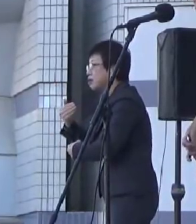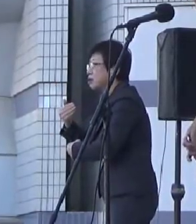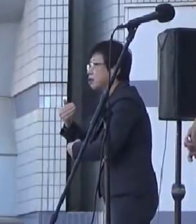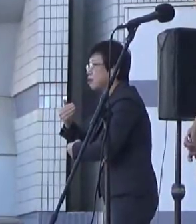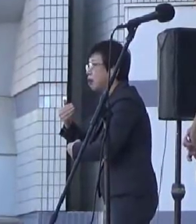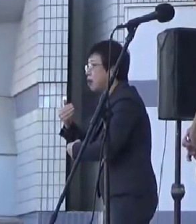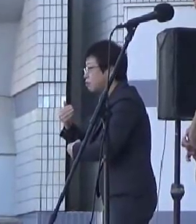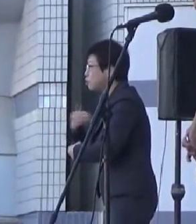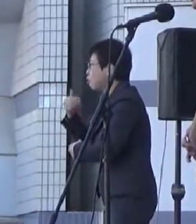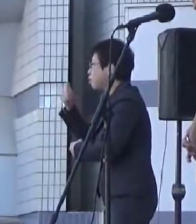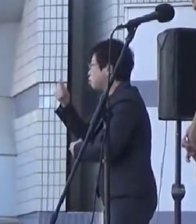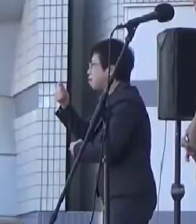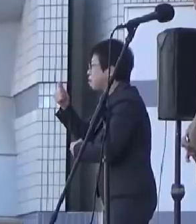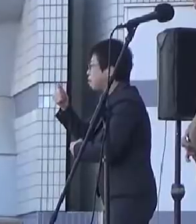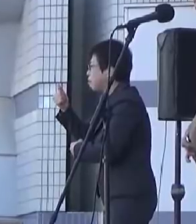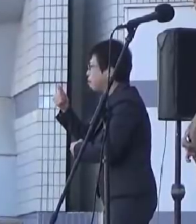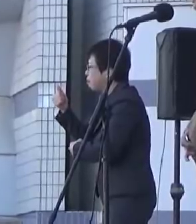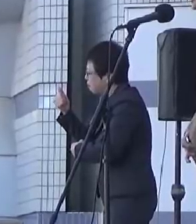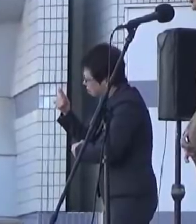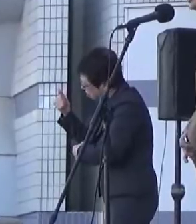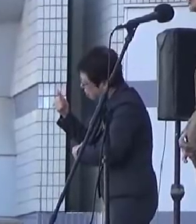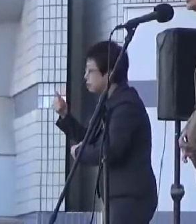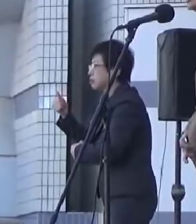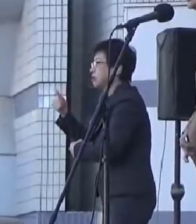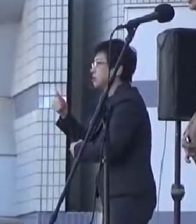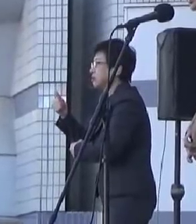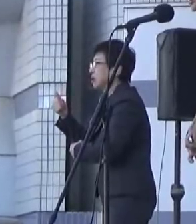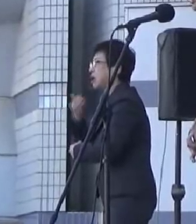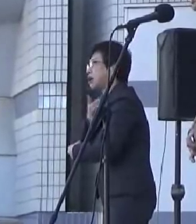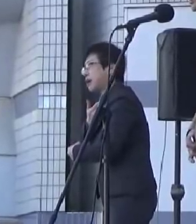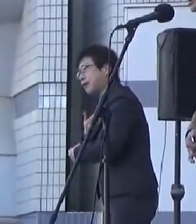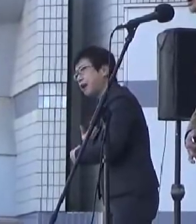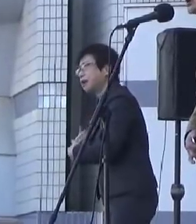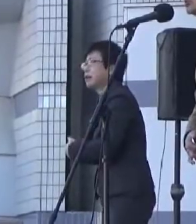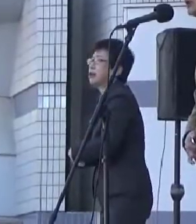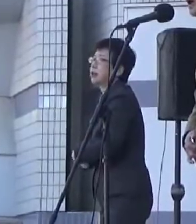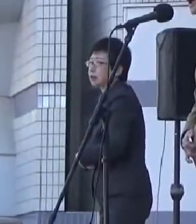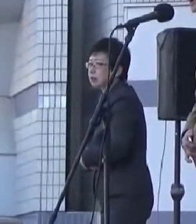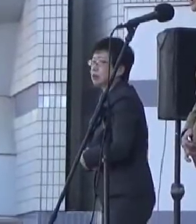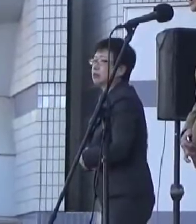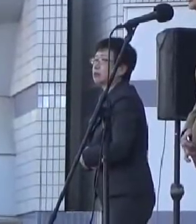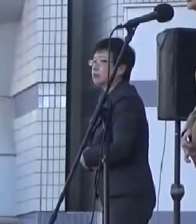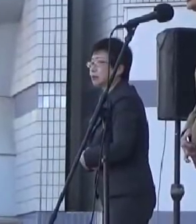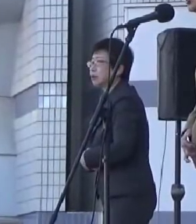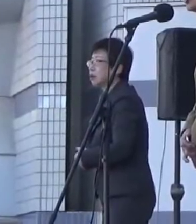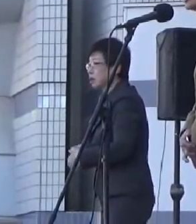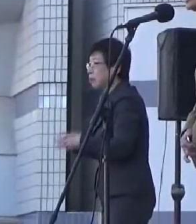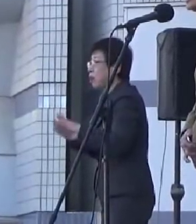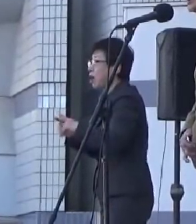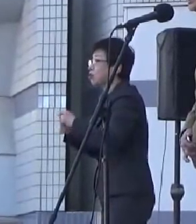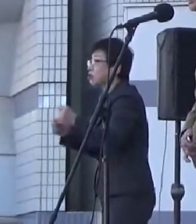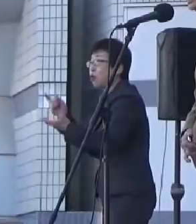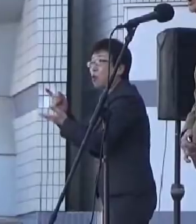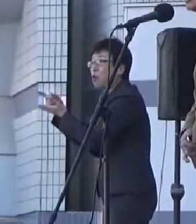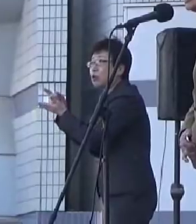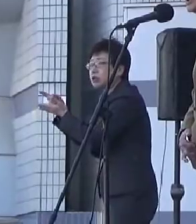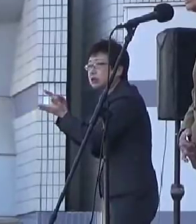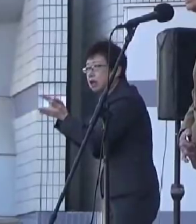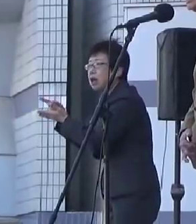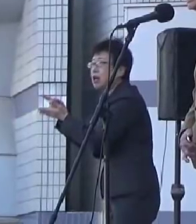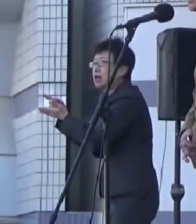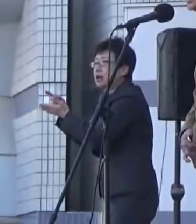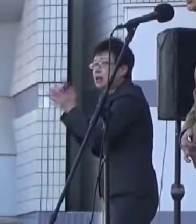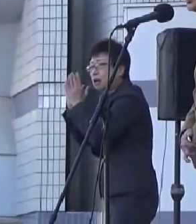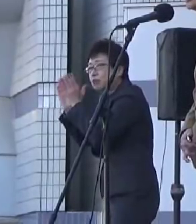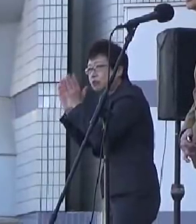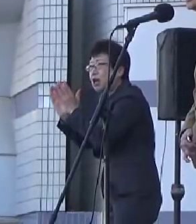相として認めていなくちゃいけない。とにかく今は国の方針でがむしゃら